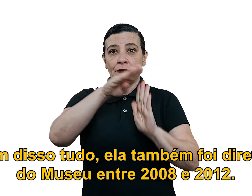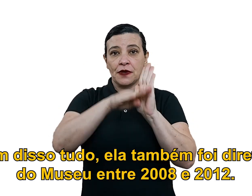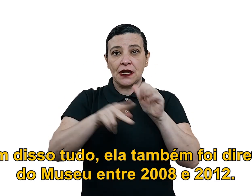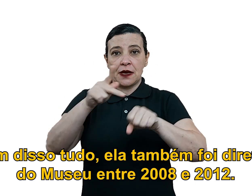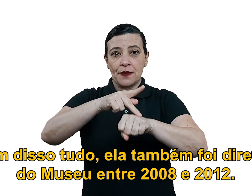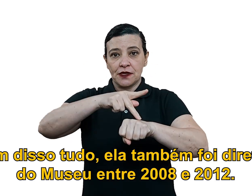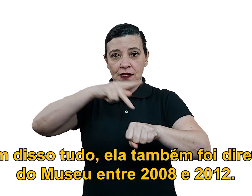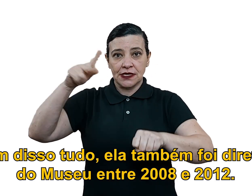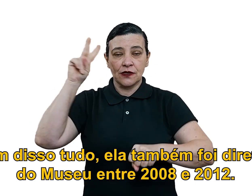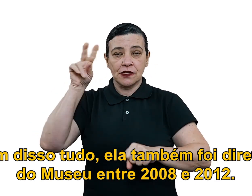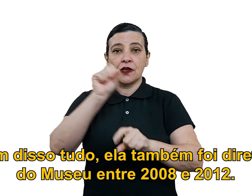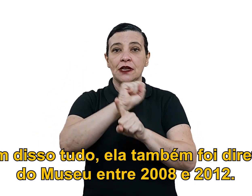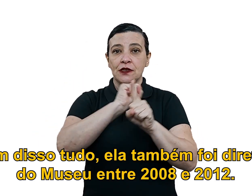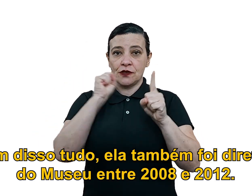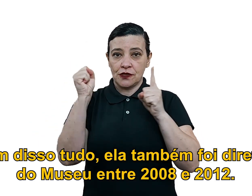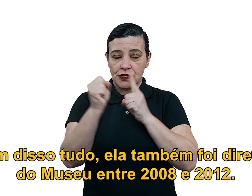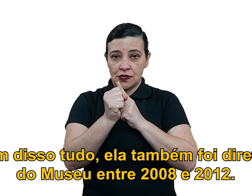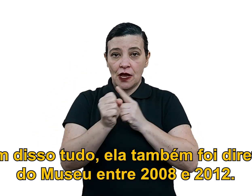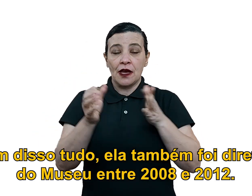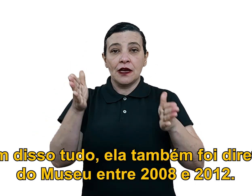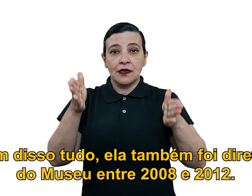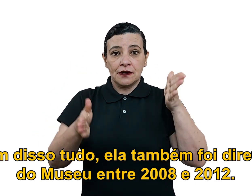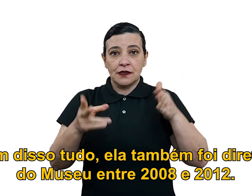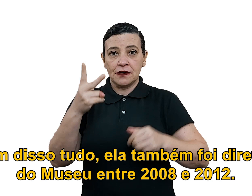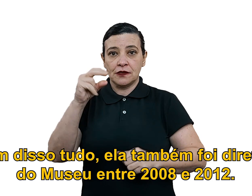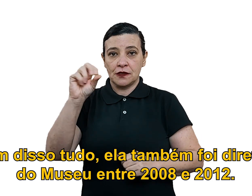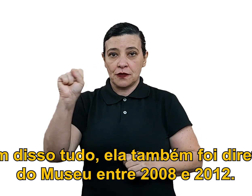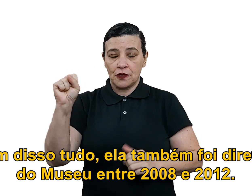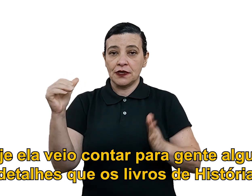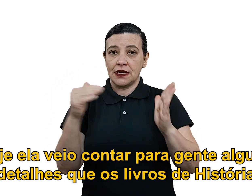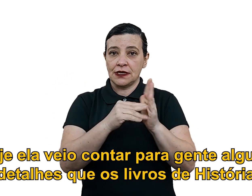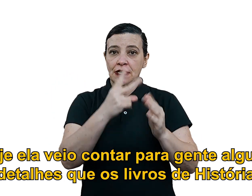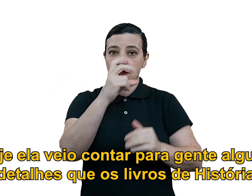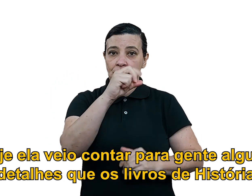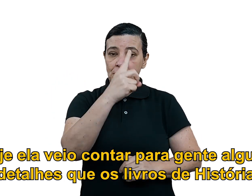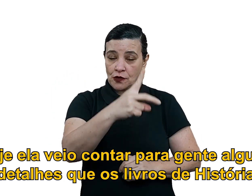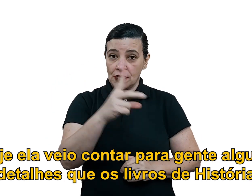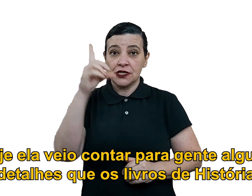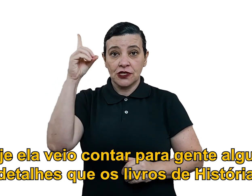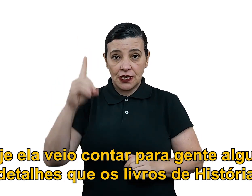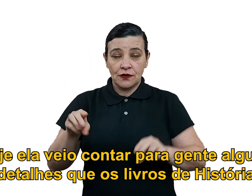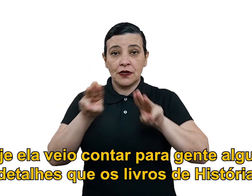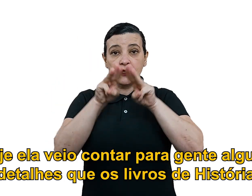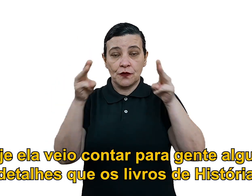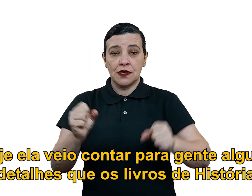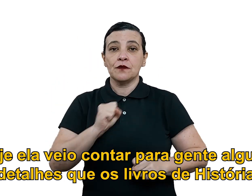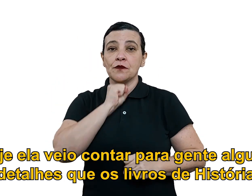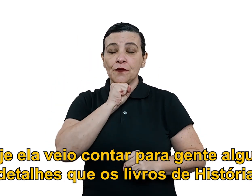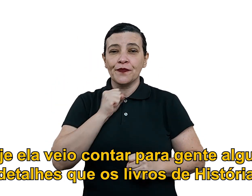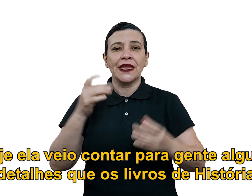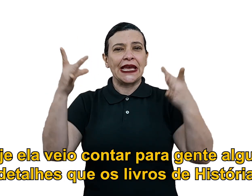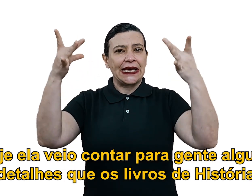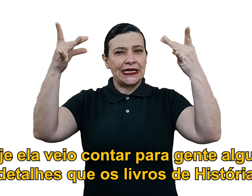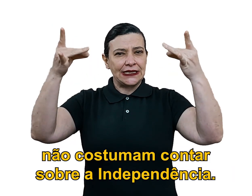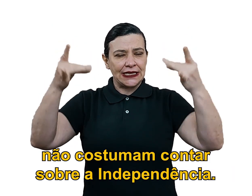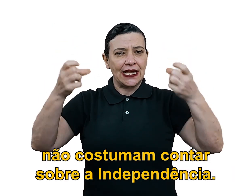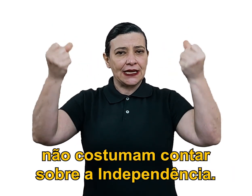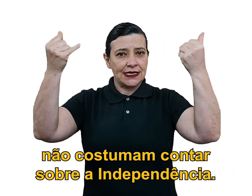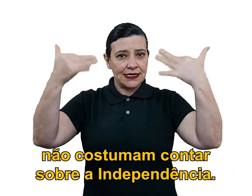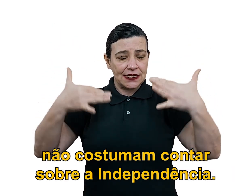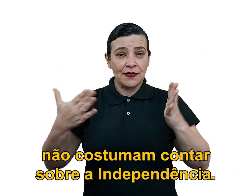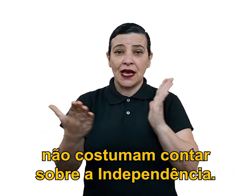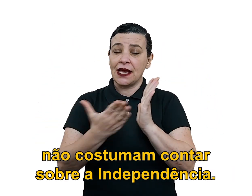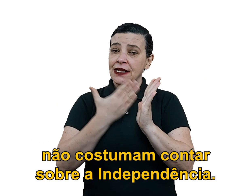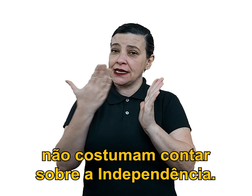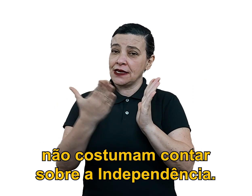disso tudo, ela também foi diretora do museu entre 2008 e 2012. Hoje ela veio contar para a gente alguns detalhes que os livros de história não